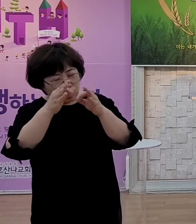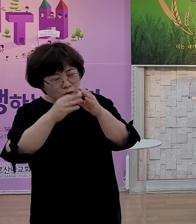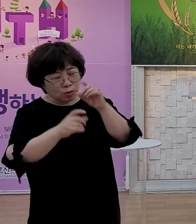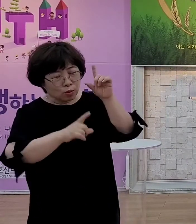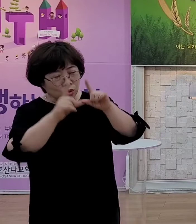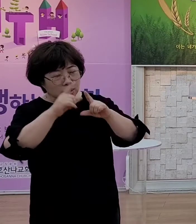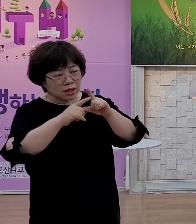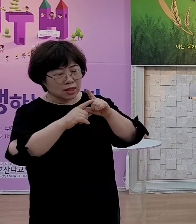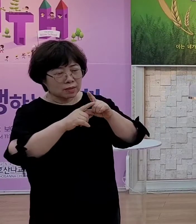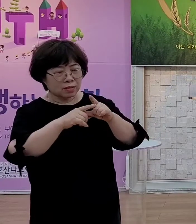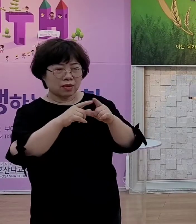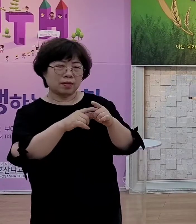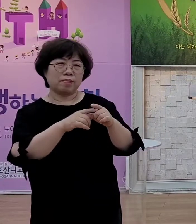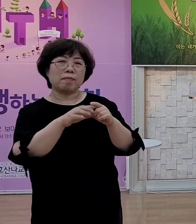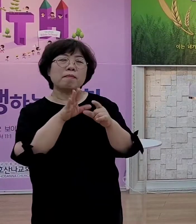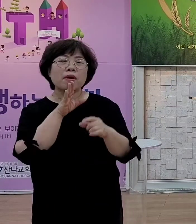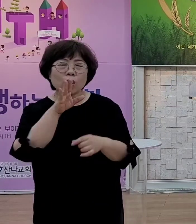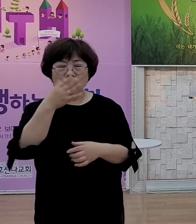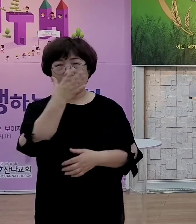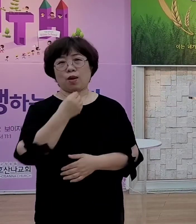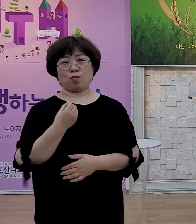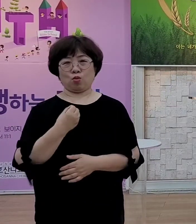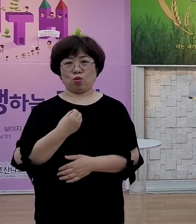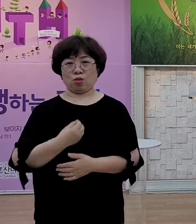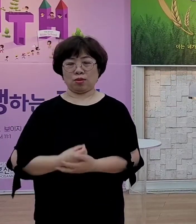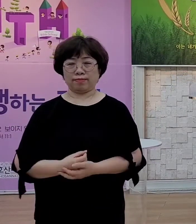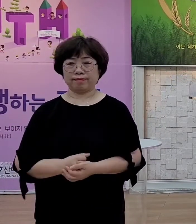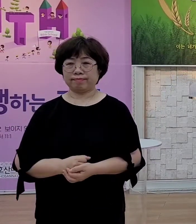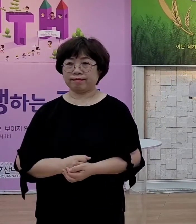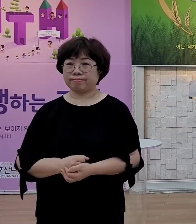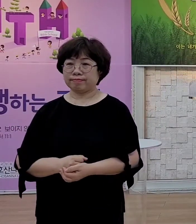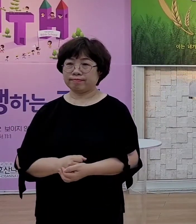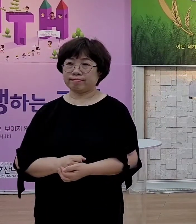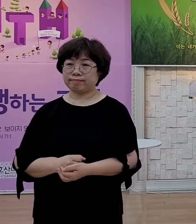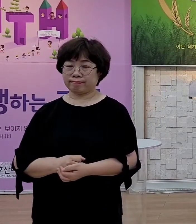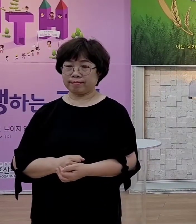사셨잖아요. 이게 행복이에요. 아이들이.